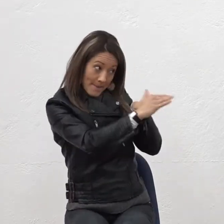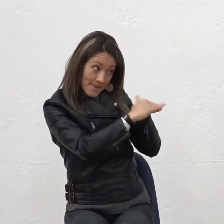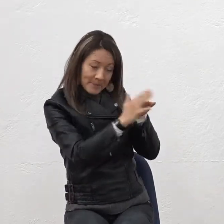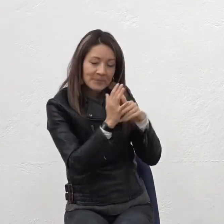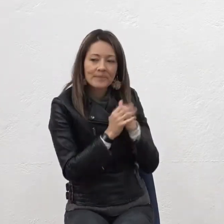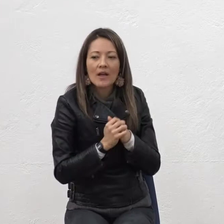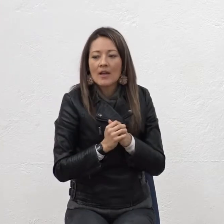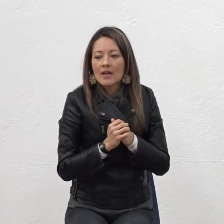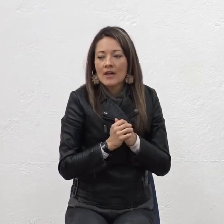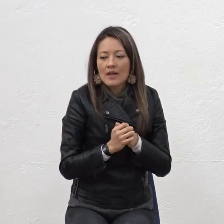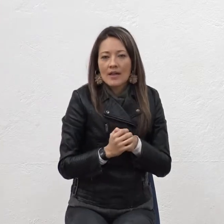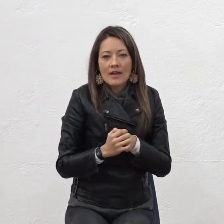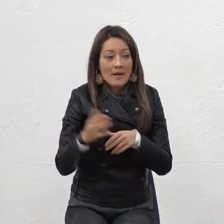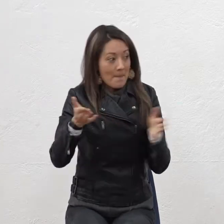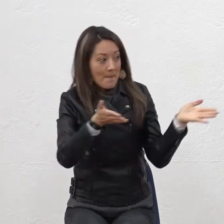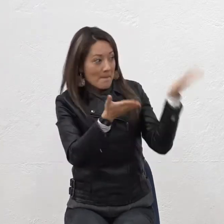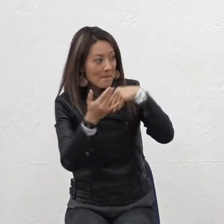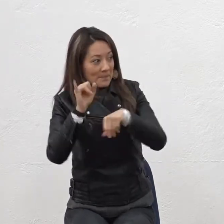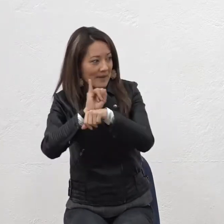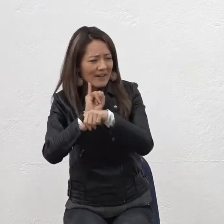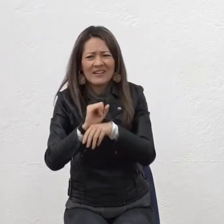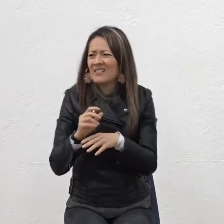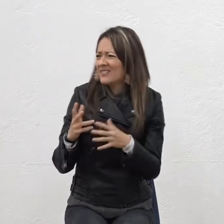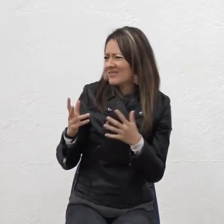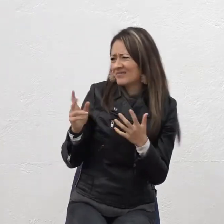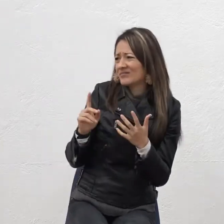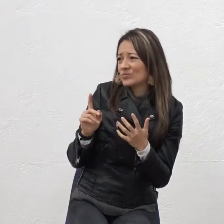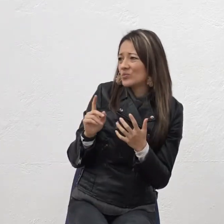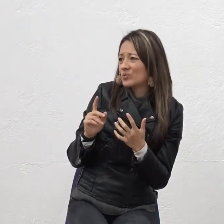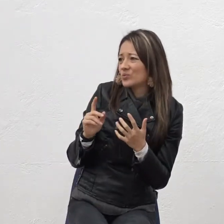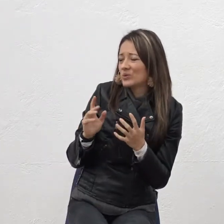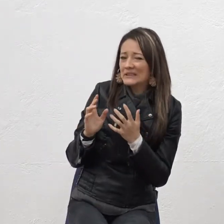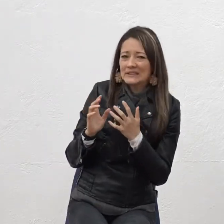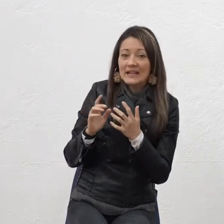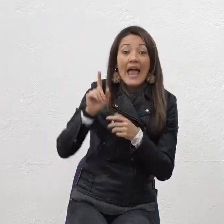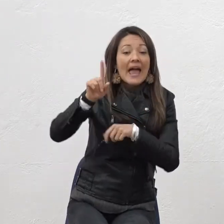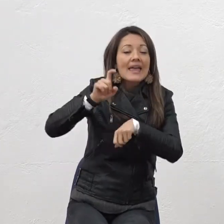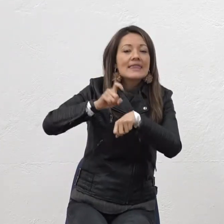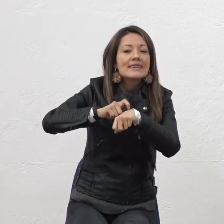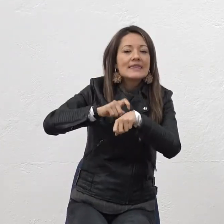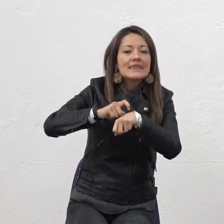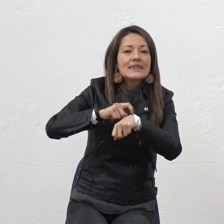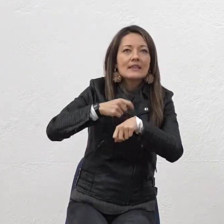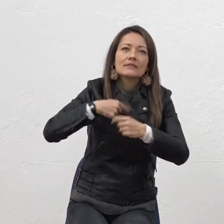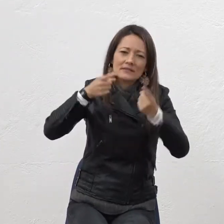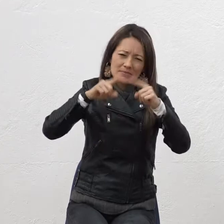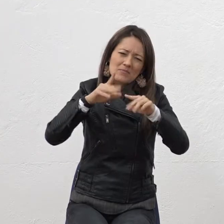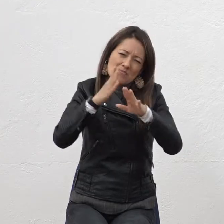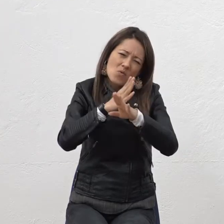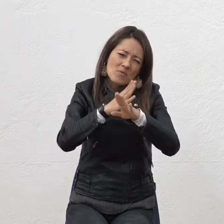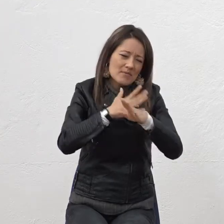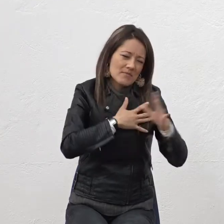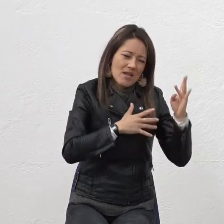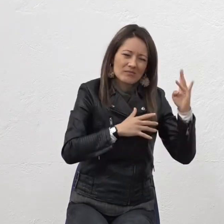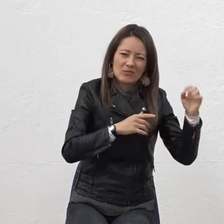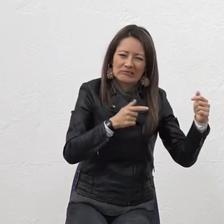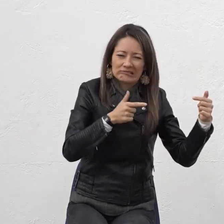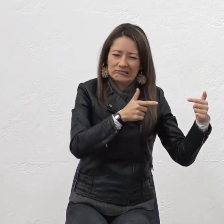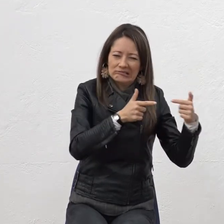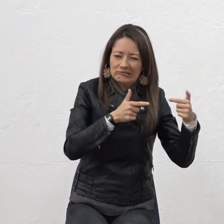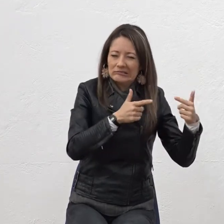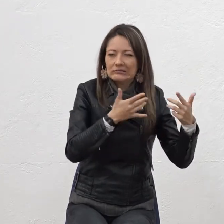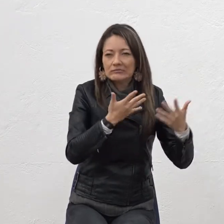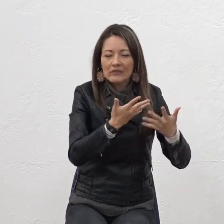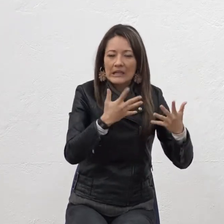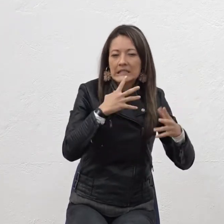invito, vamos a la iglesia. Y yo no, pero ¿cómo? En este tiempo yo también tenía muchos problemas con mi esposo.